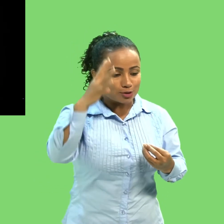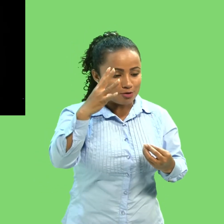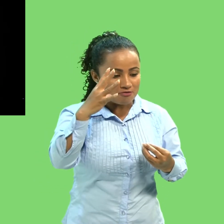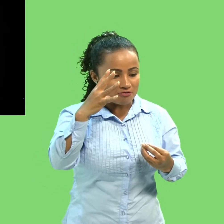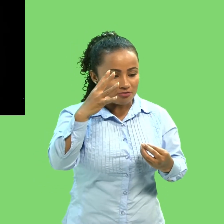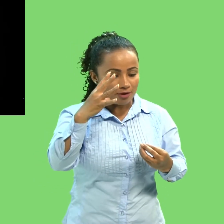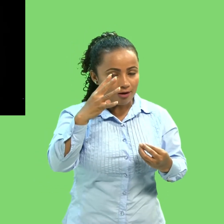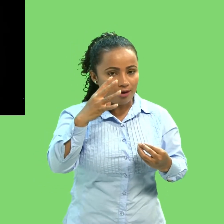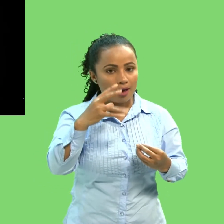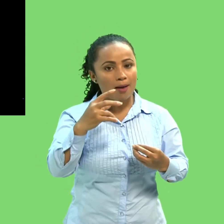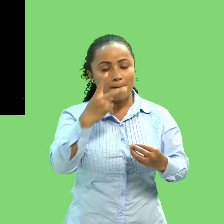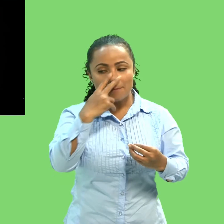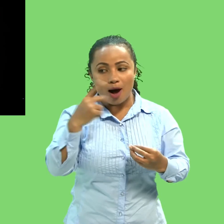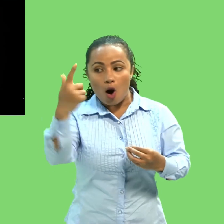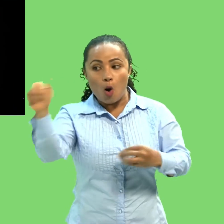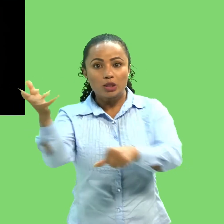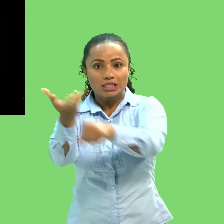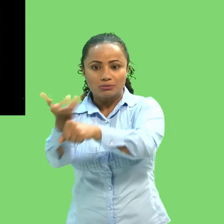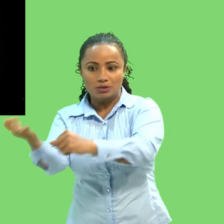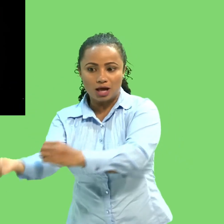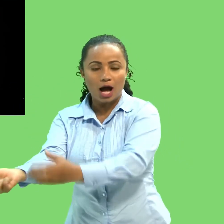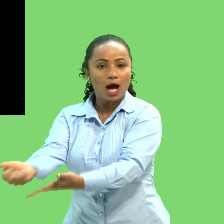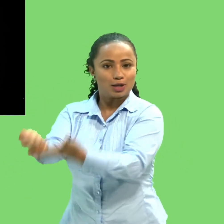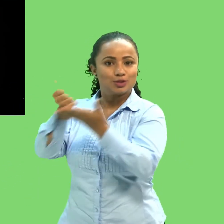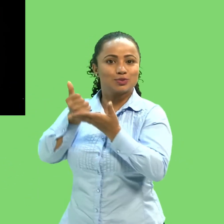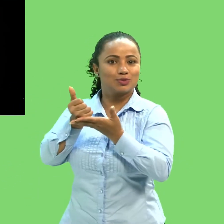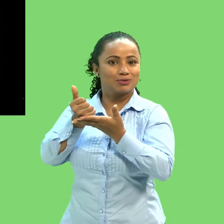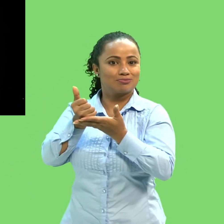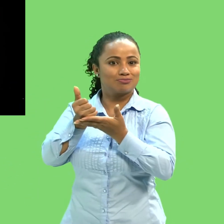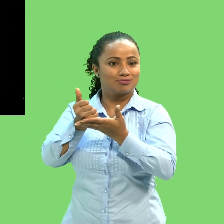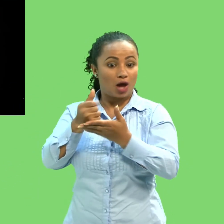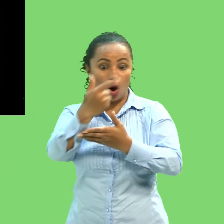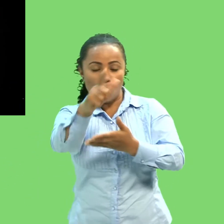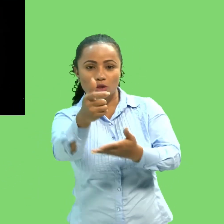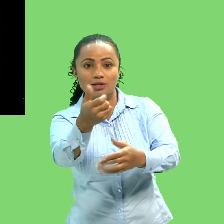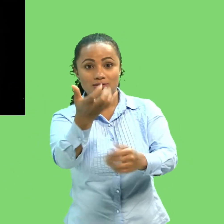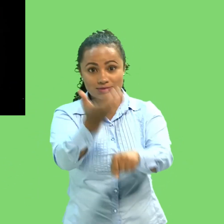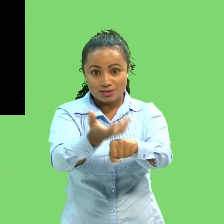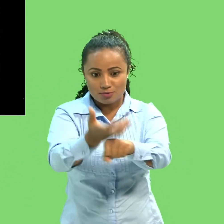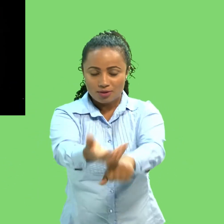vez, reforça para a gente essa relação mesmo